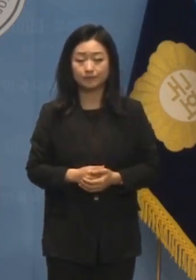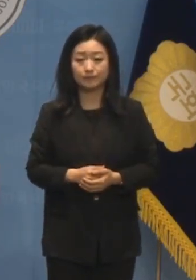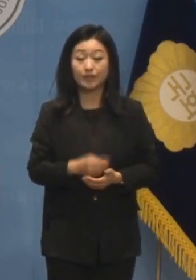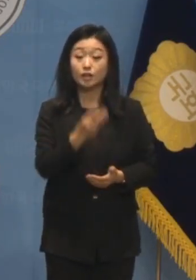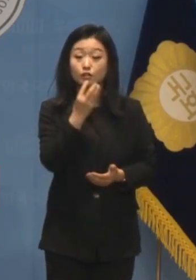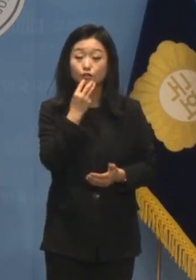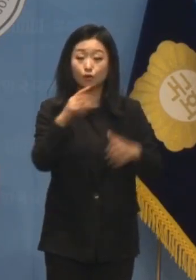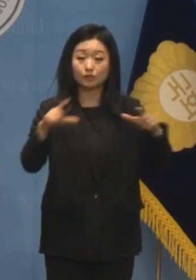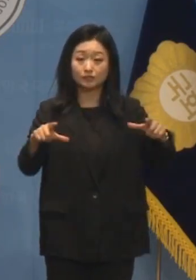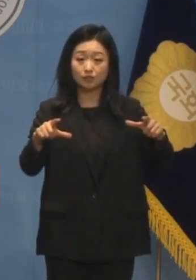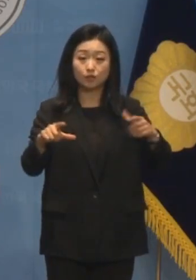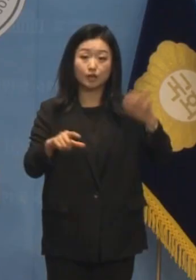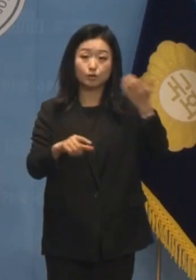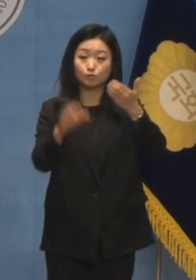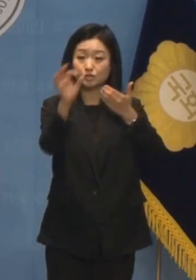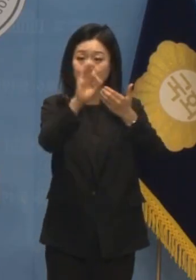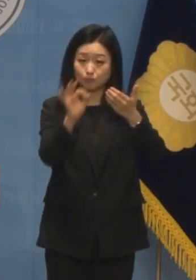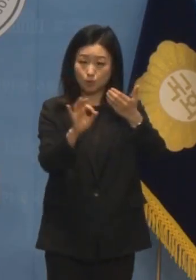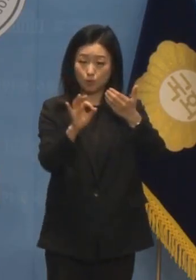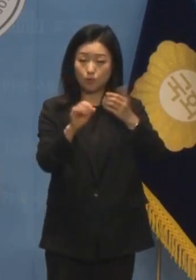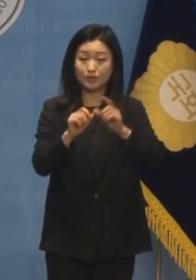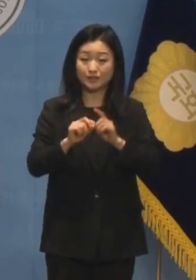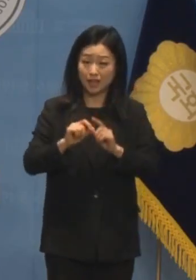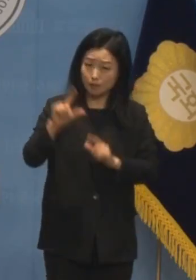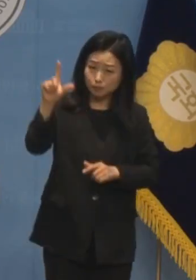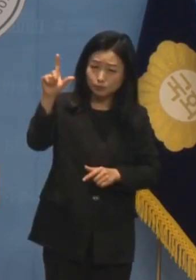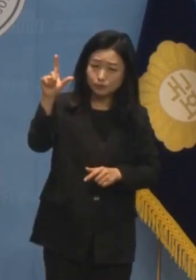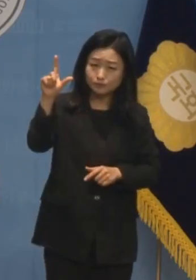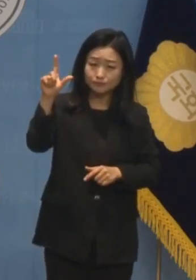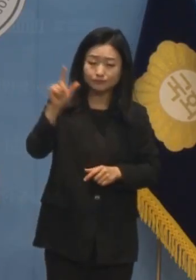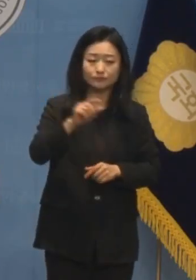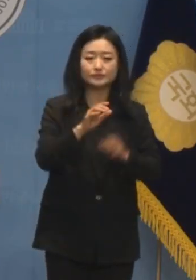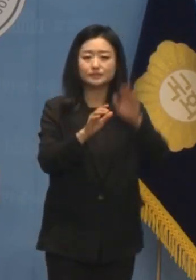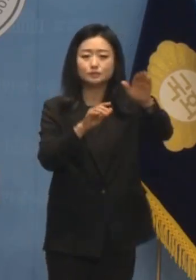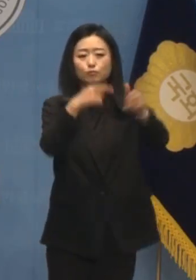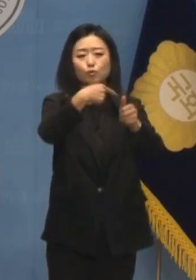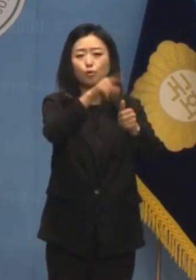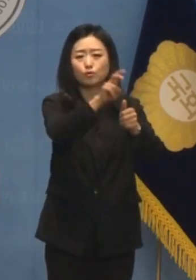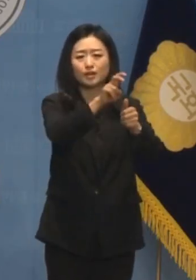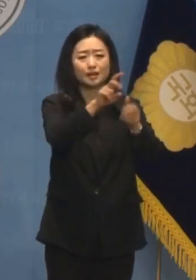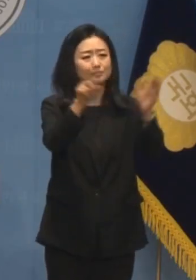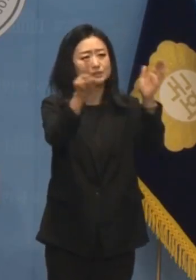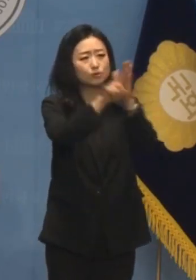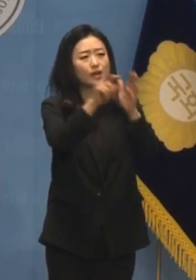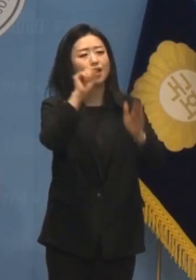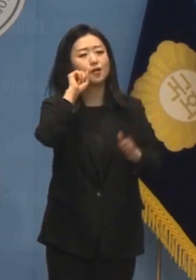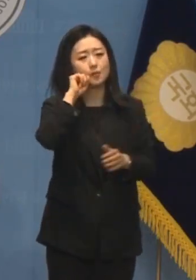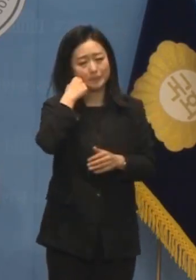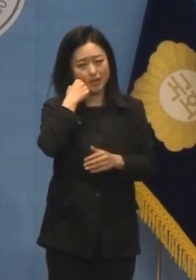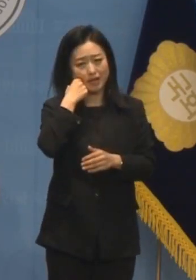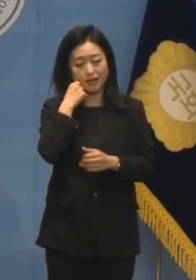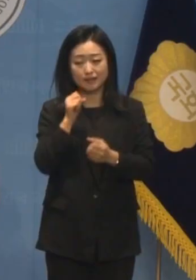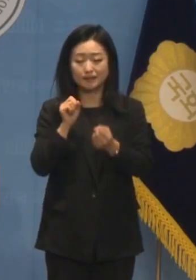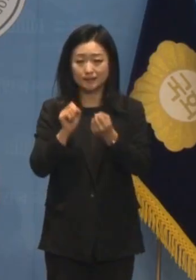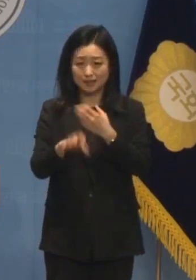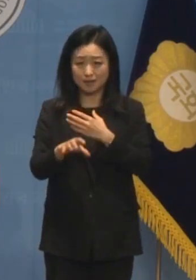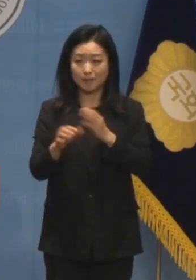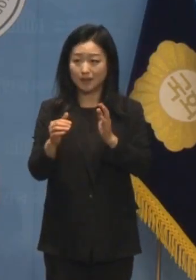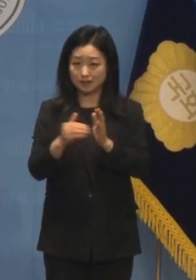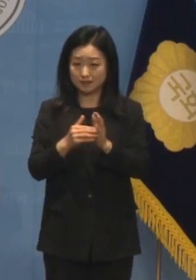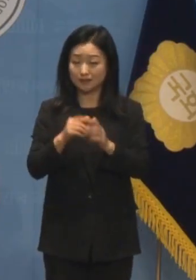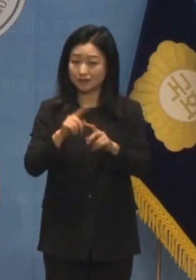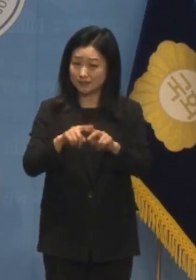서울 지역의 90% 유권자 다수가 진보 교육감을 신뢰할 수 없다고